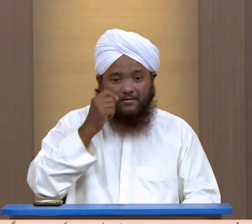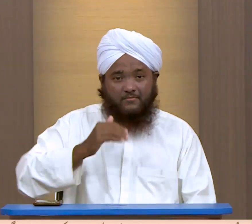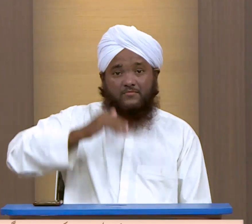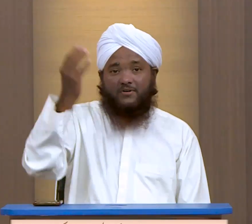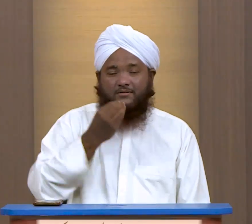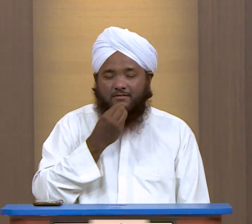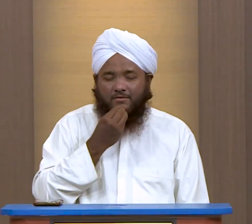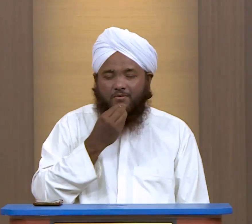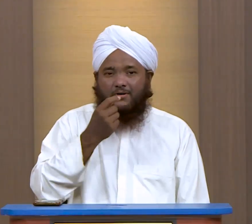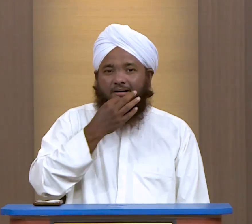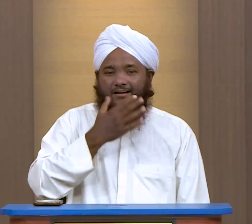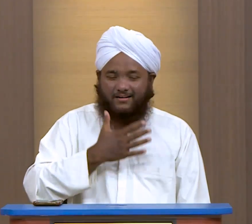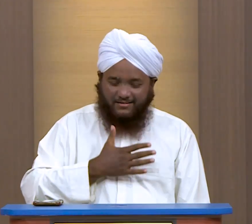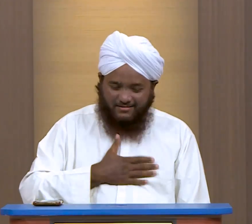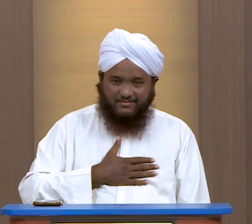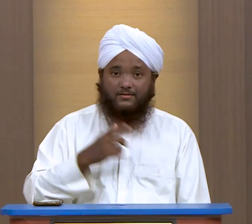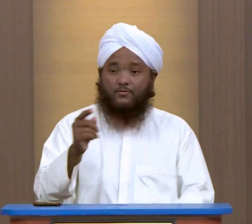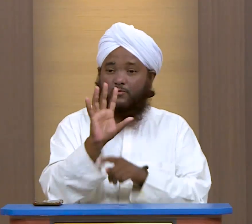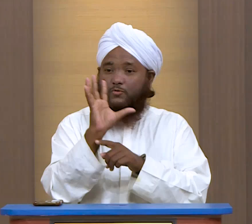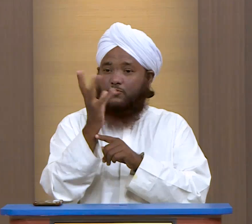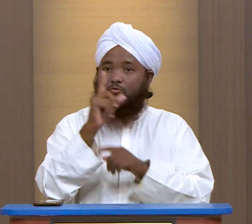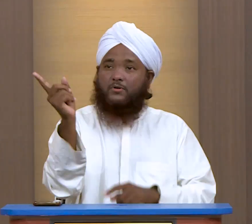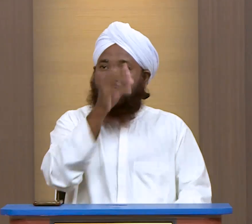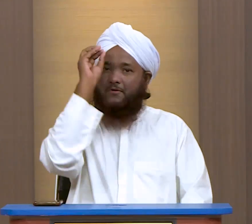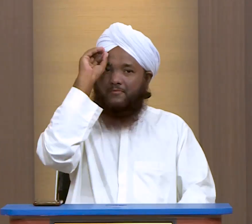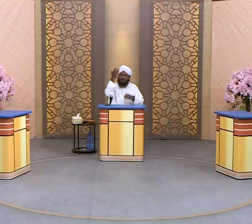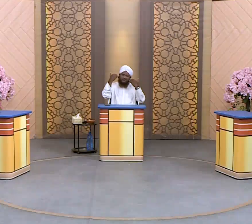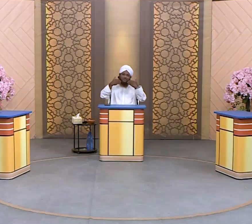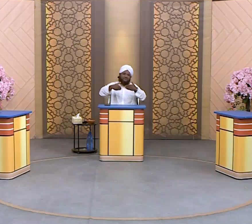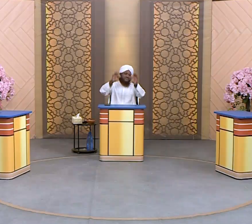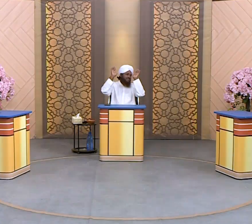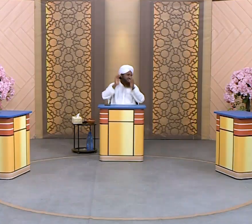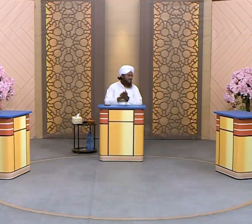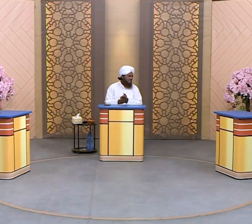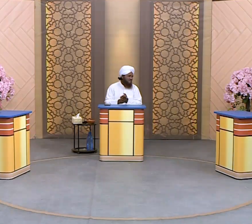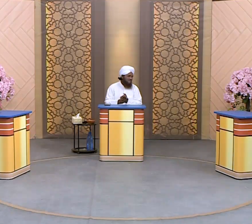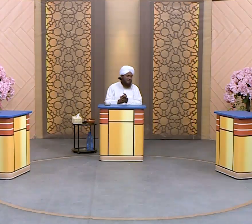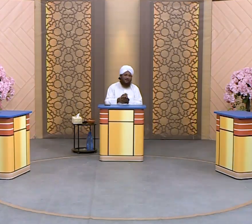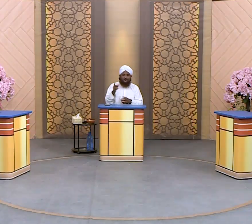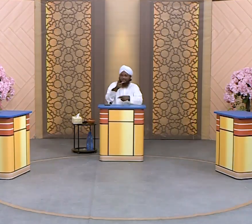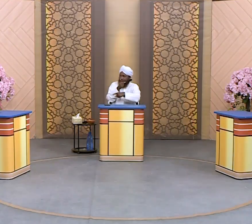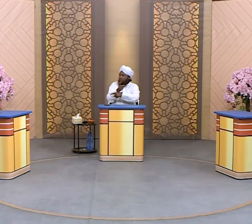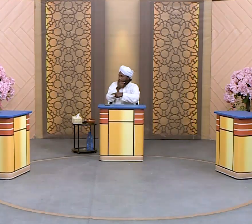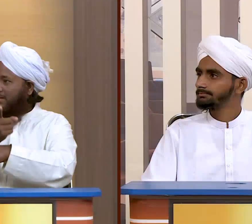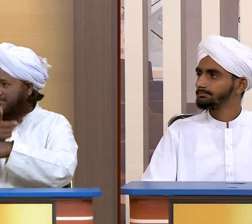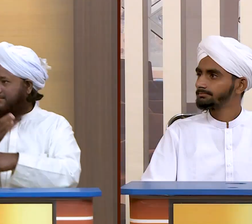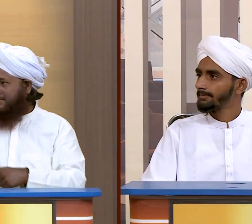کرنے والے دنیا بھر میں معزز ہو جاتے ہیں۔ ہمارے بڑوں میں ہمارے اساتذہ کرام بھی شامل ہیں۔ ہمارے بزرگ